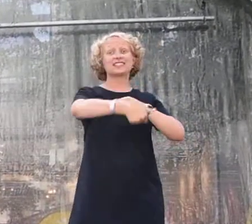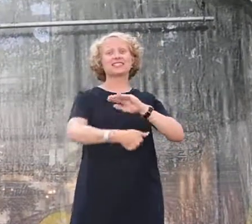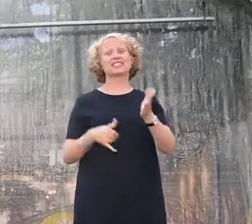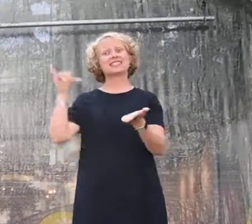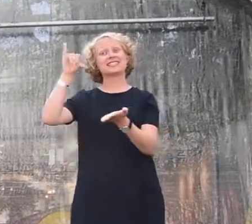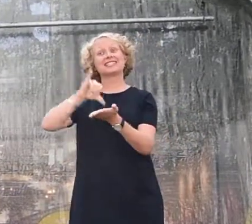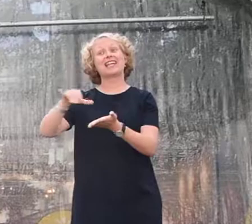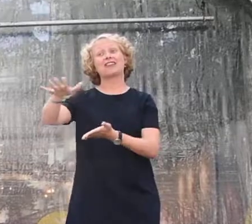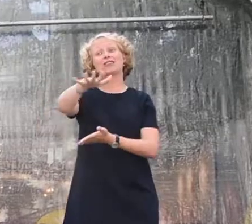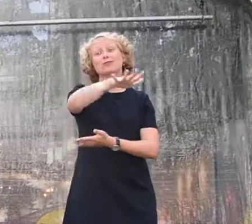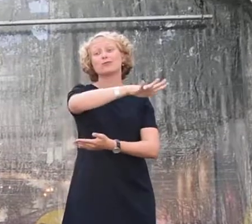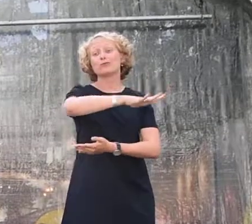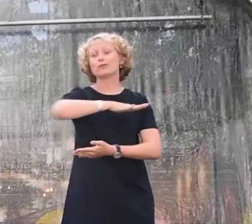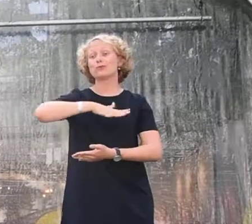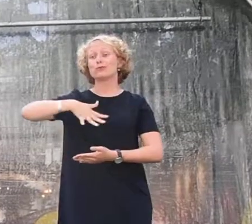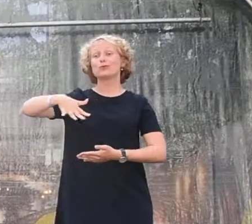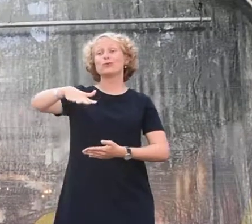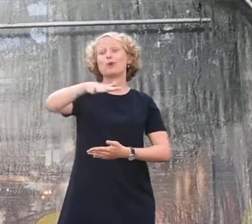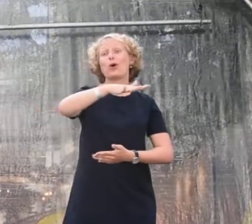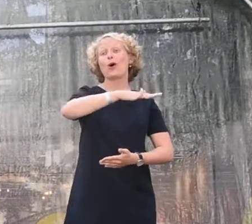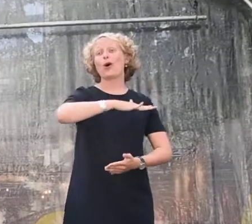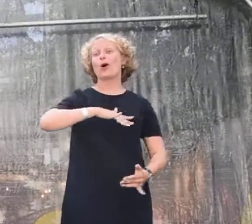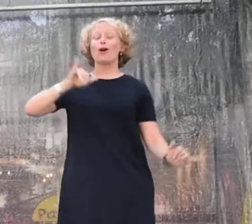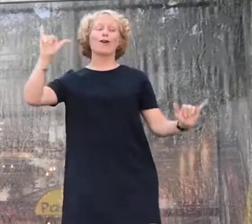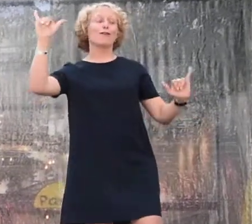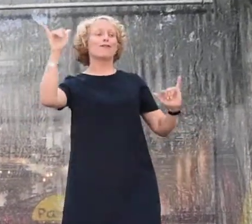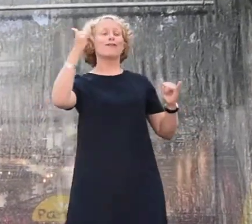Nachten in Montevideo,